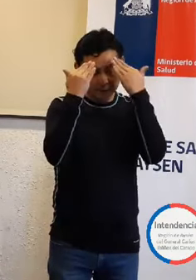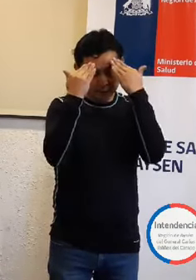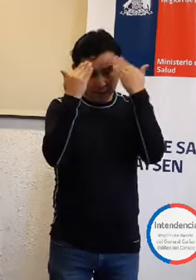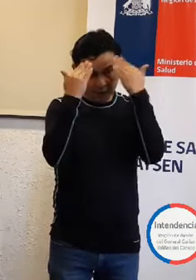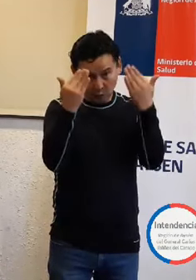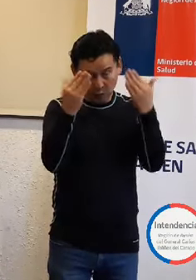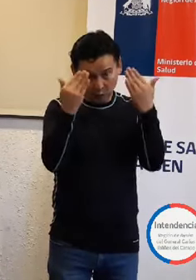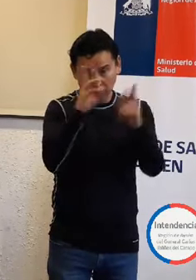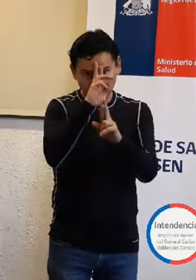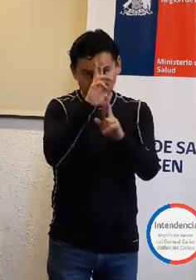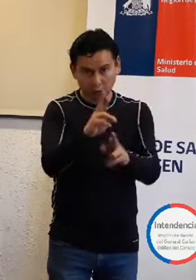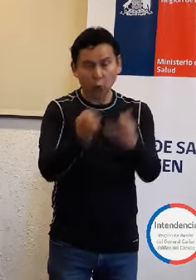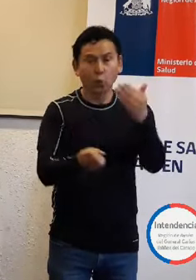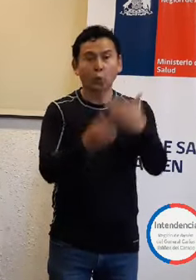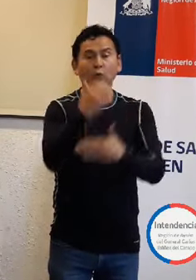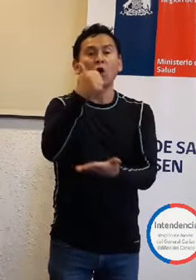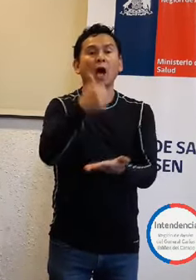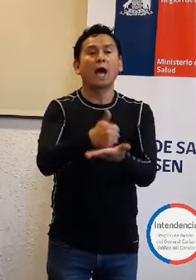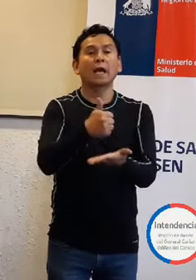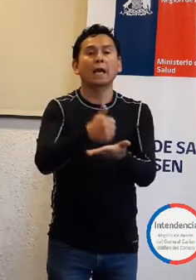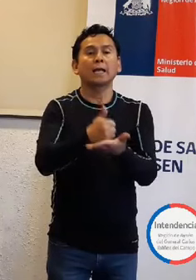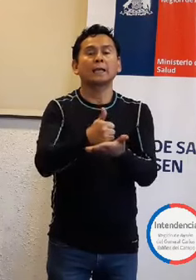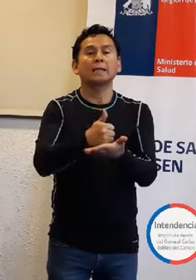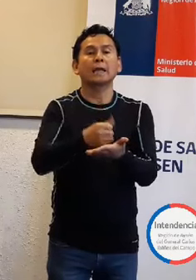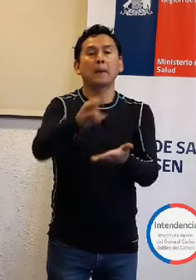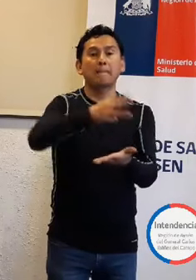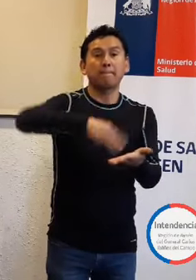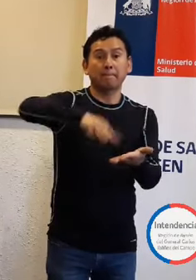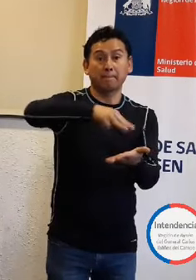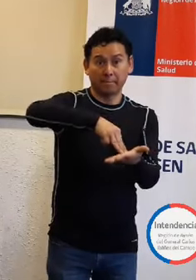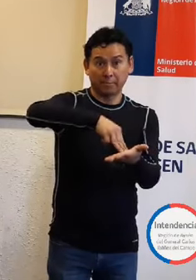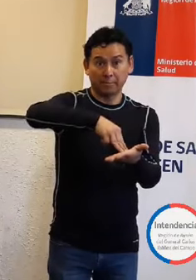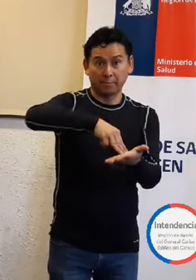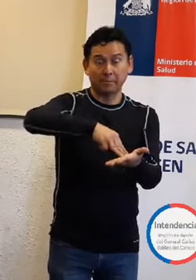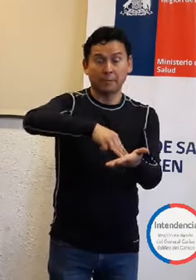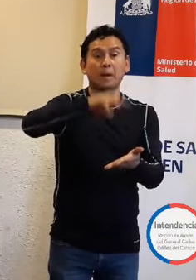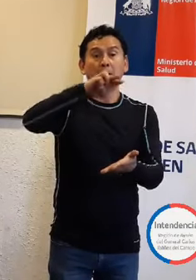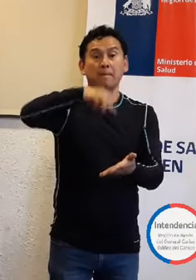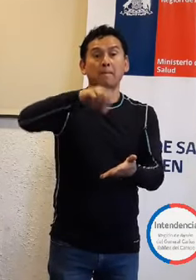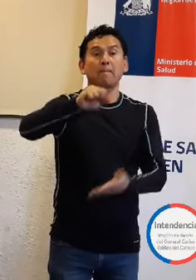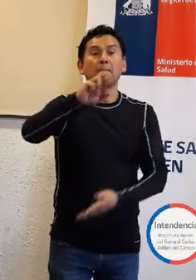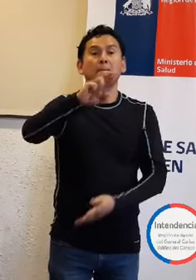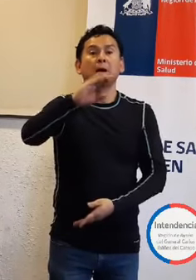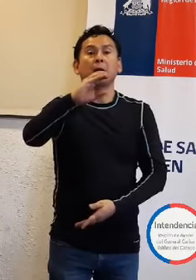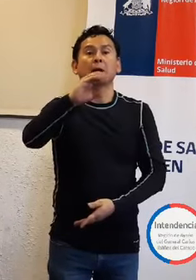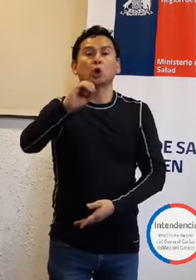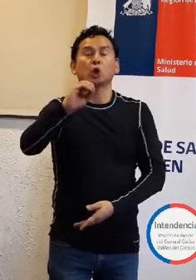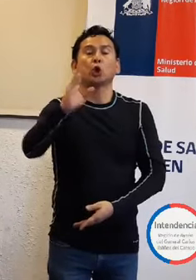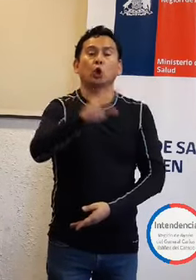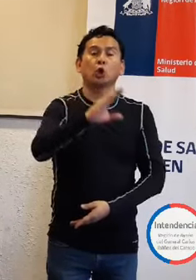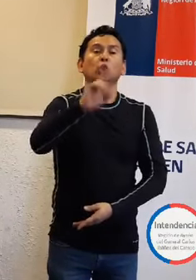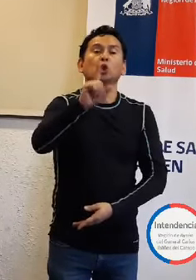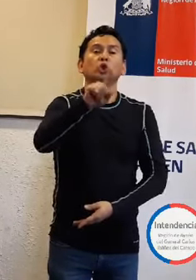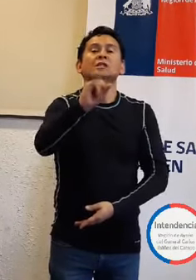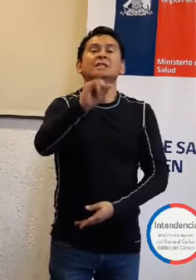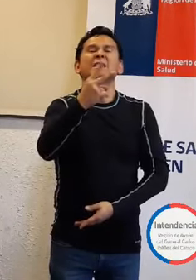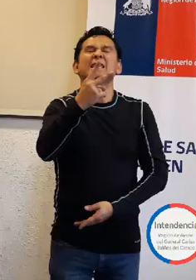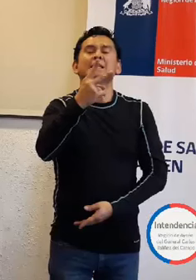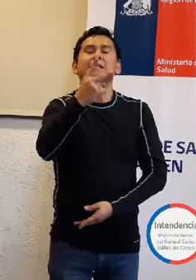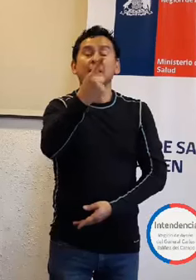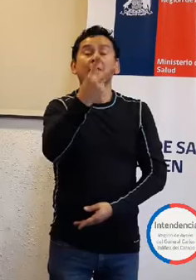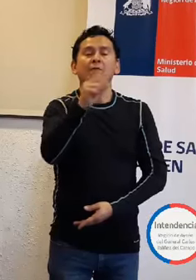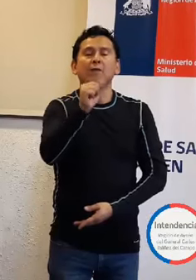respetuosos al nuevo alcalde de la comuna de las Huaytecas, al señor Marco Silva, que lo conocíamos como concejal, con quien he